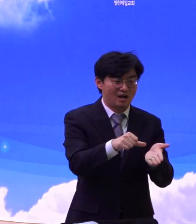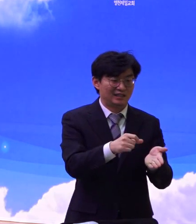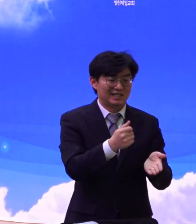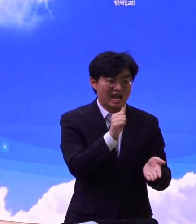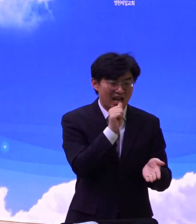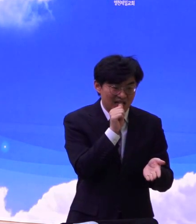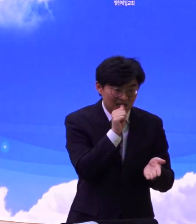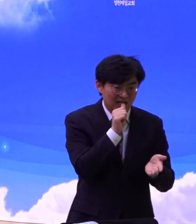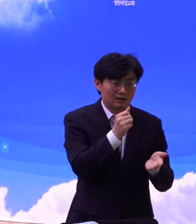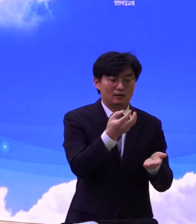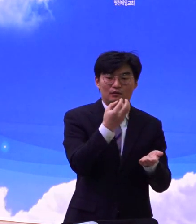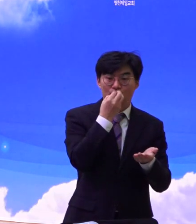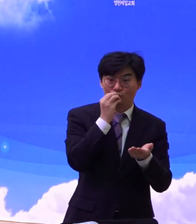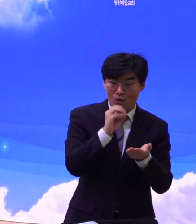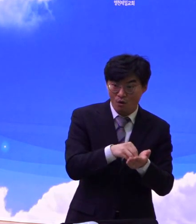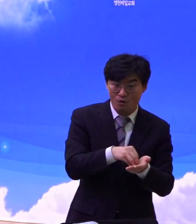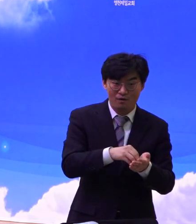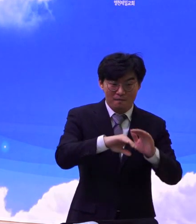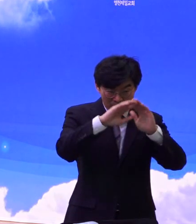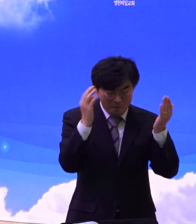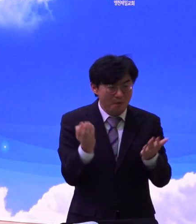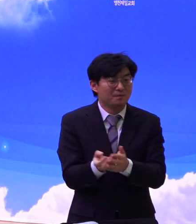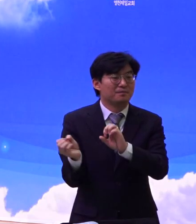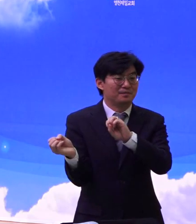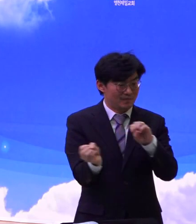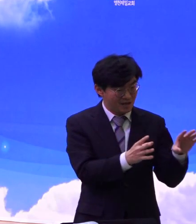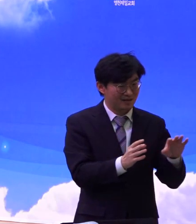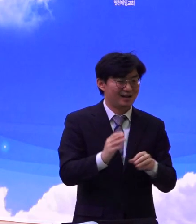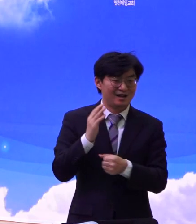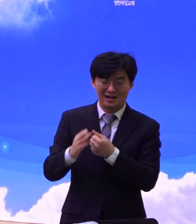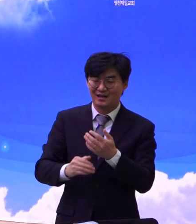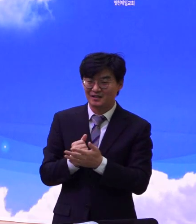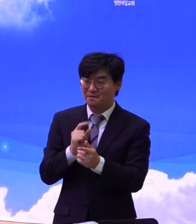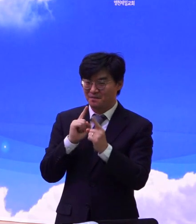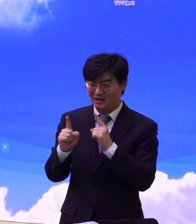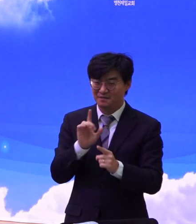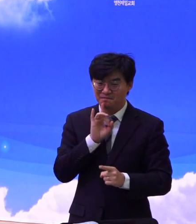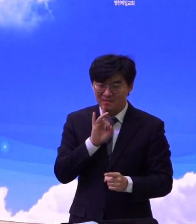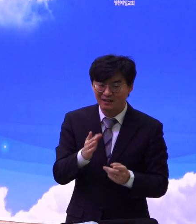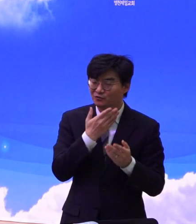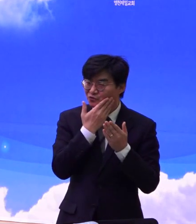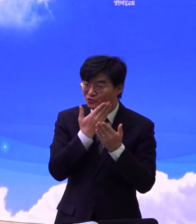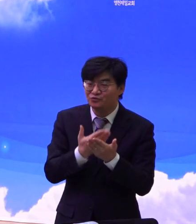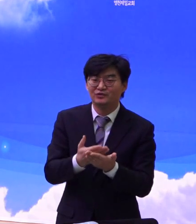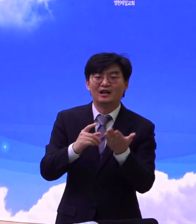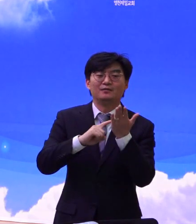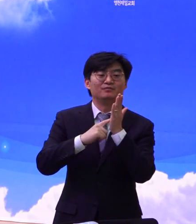하나님을 예배하는 새 시대를 연 것입니다. 히스기야가 이때 그렇게